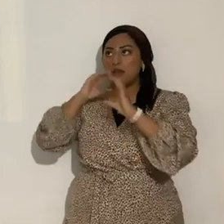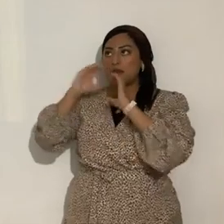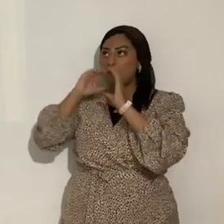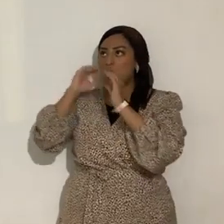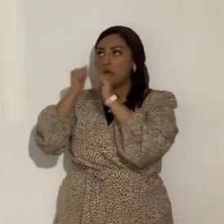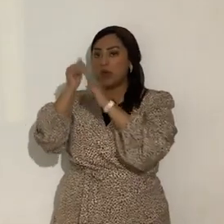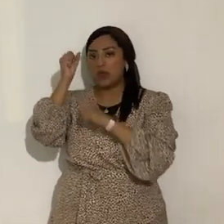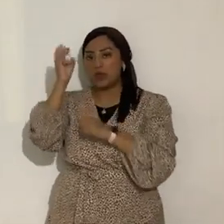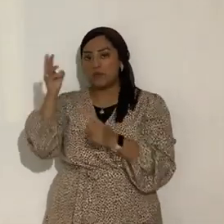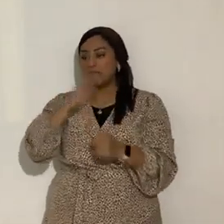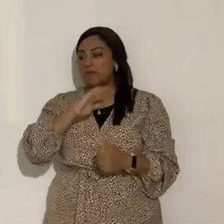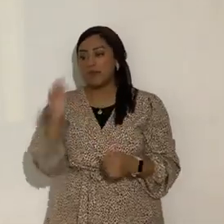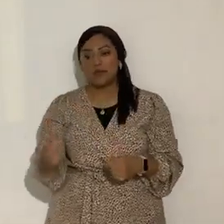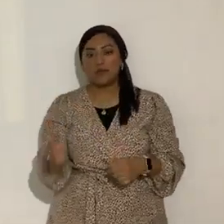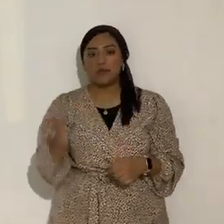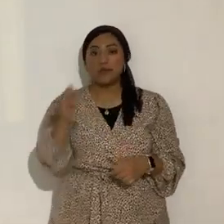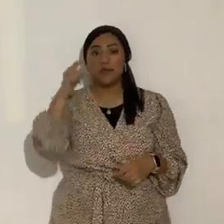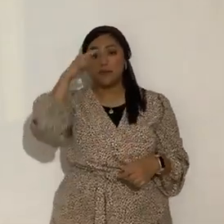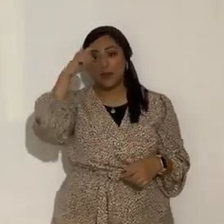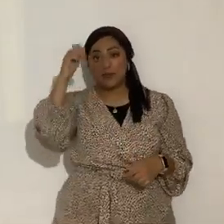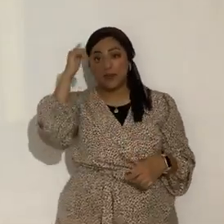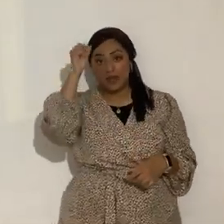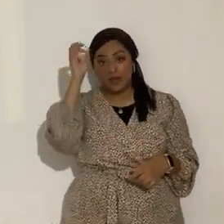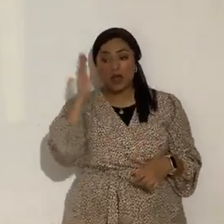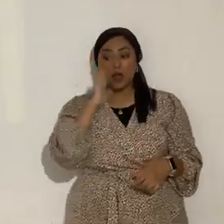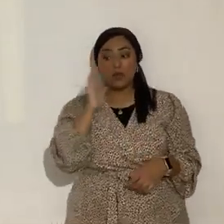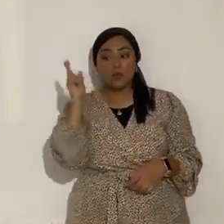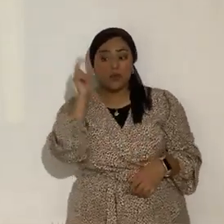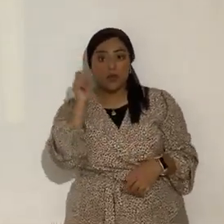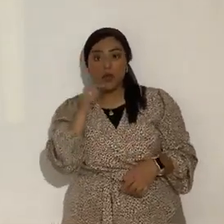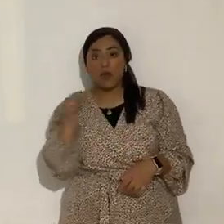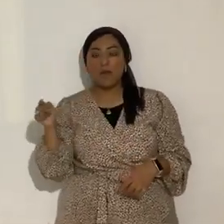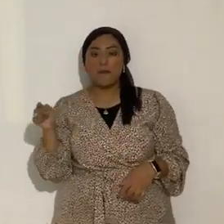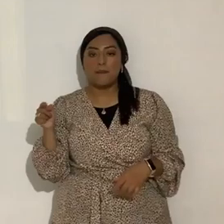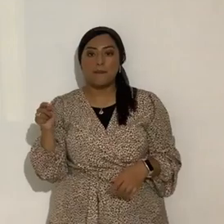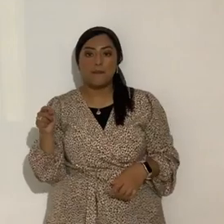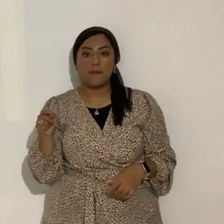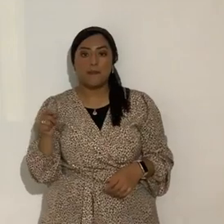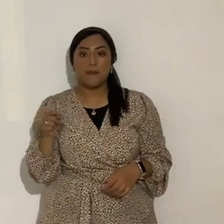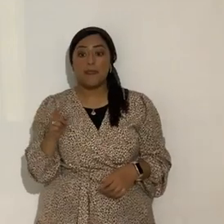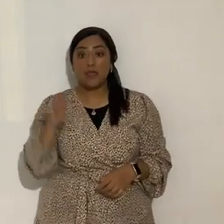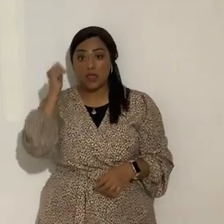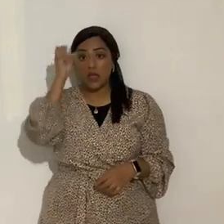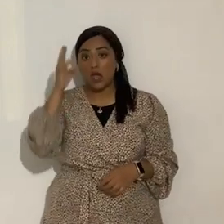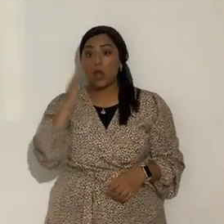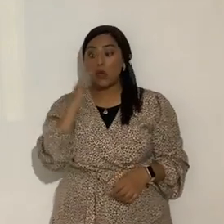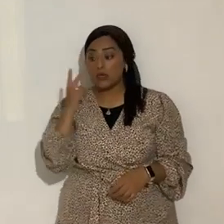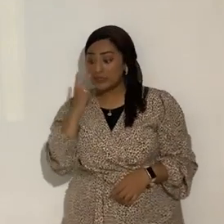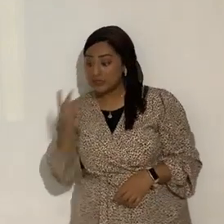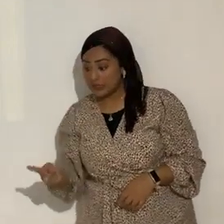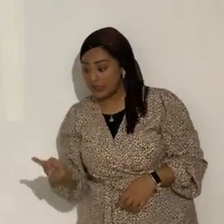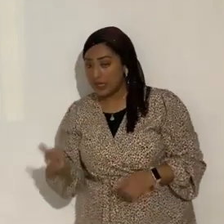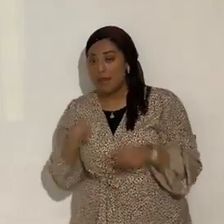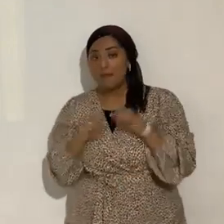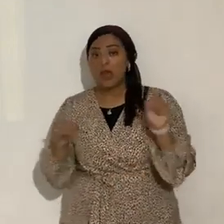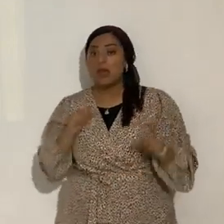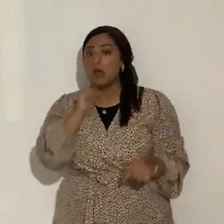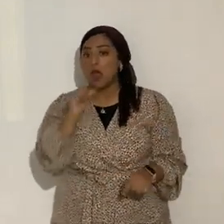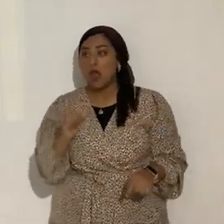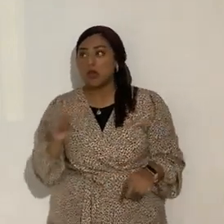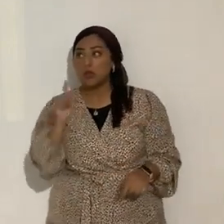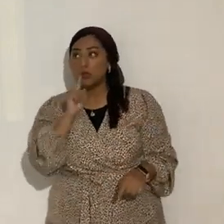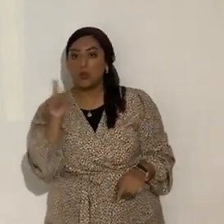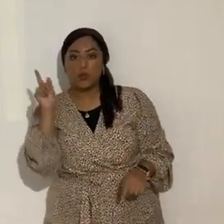Yahshua. Porque Yahshua lo va a escuchar, pero no lo va a oír. O más bien, lo va a oír, pero no lo va a